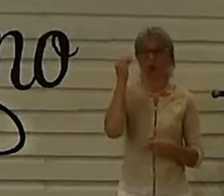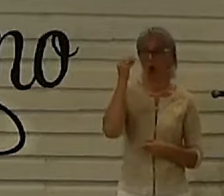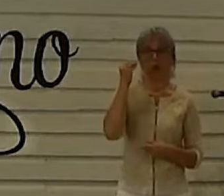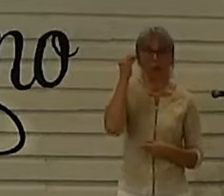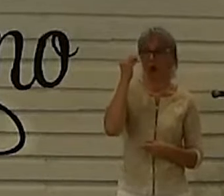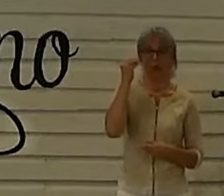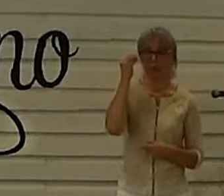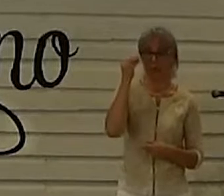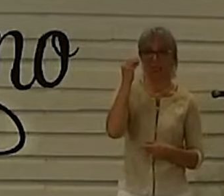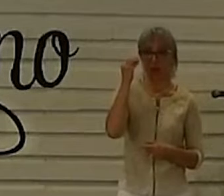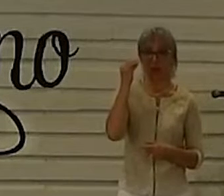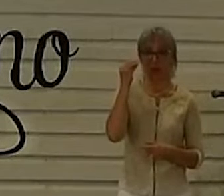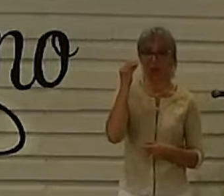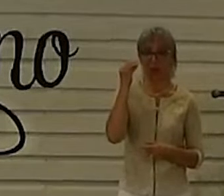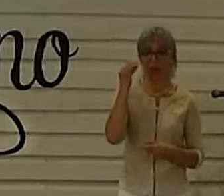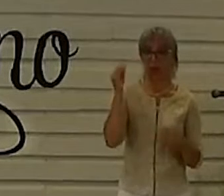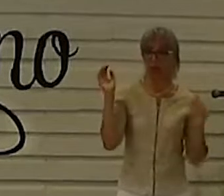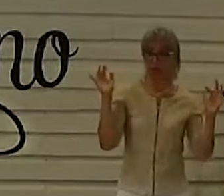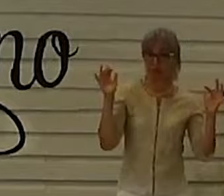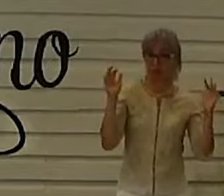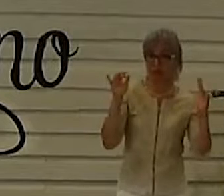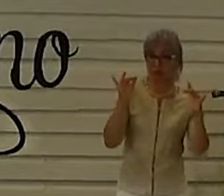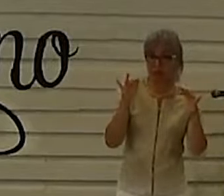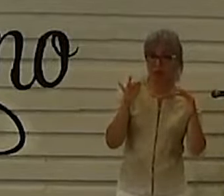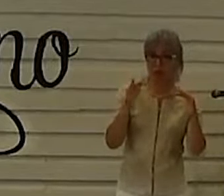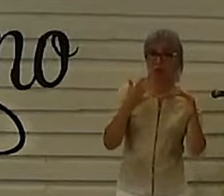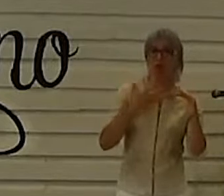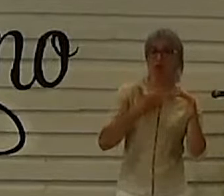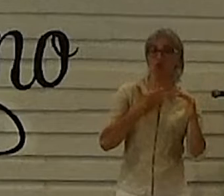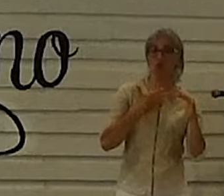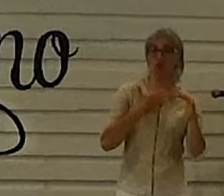c'è qualcuno in mezzo a noi. Prima di tutto